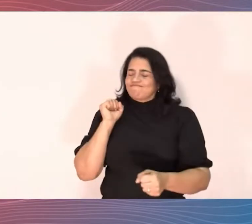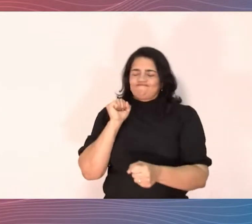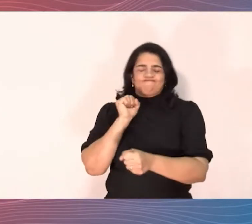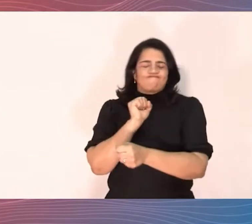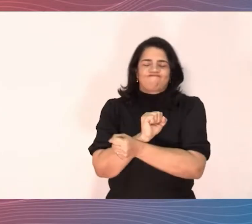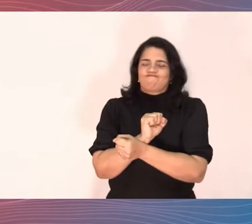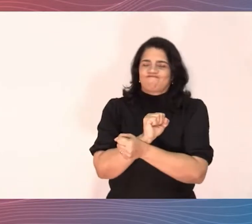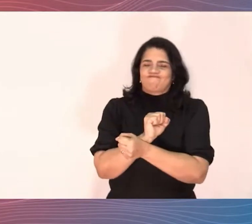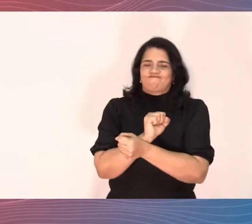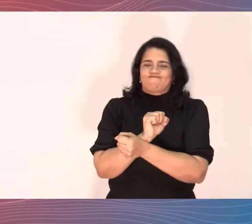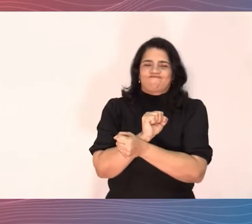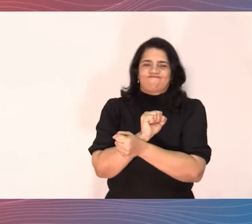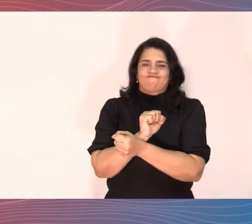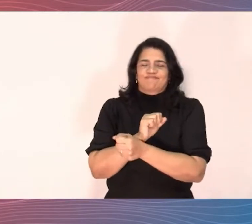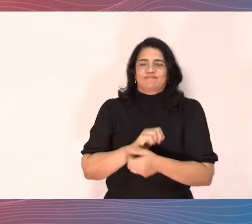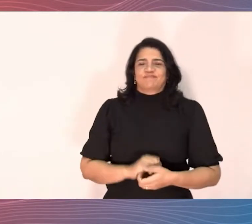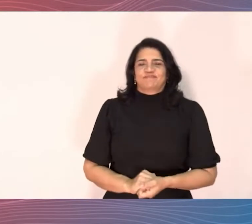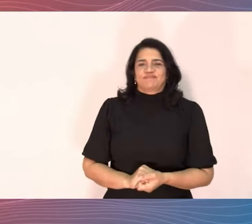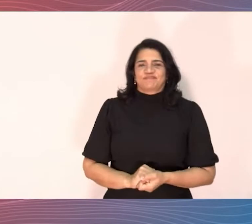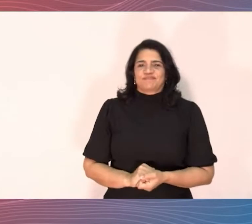Imparável.